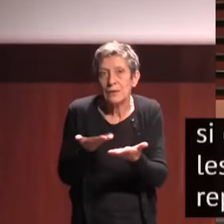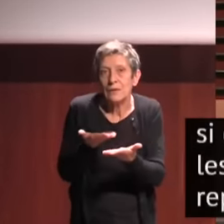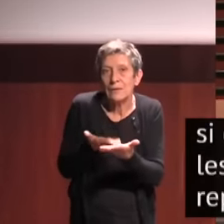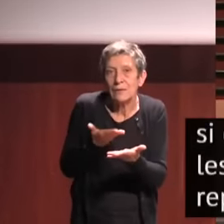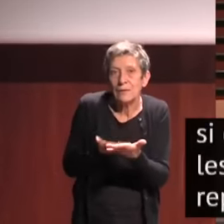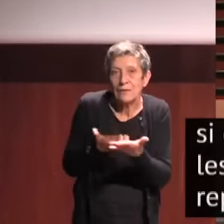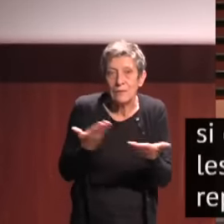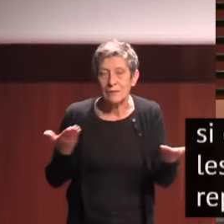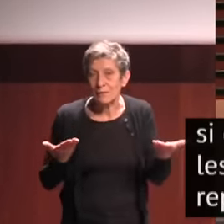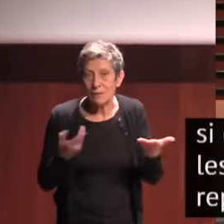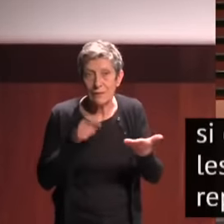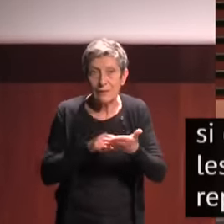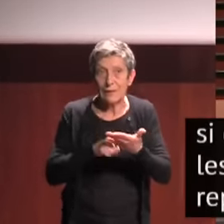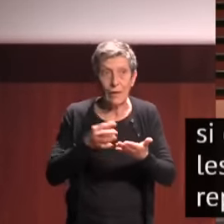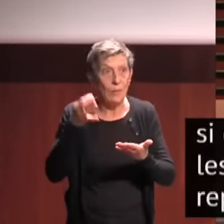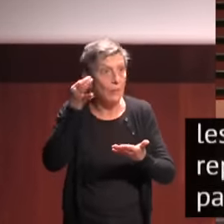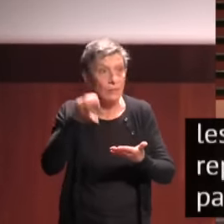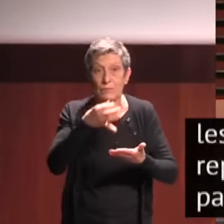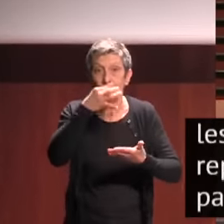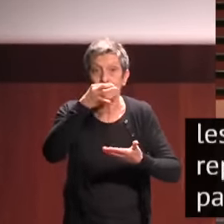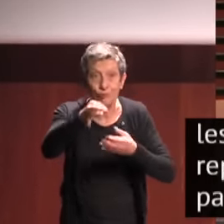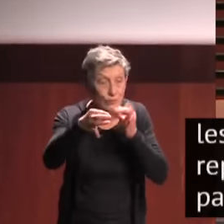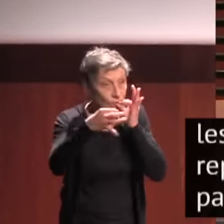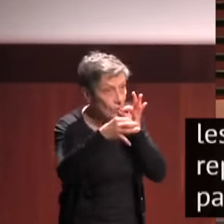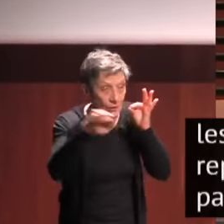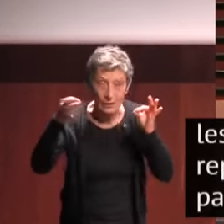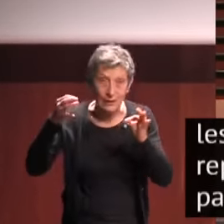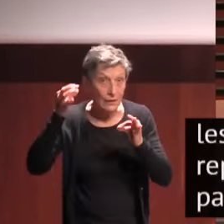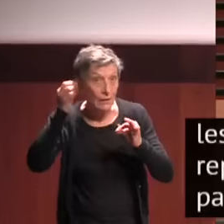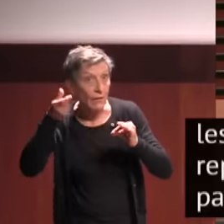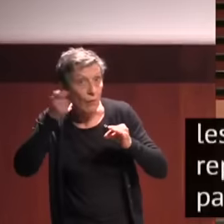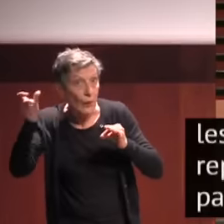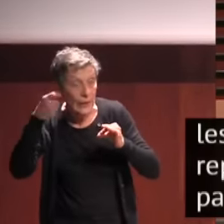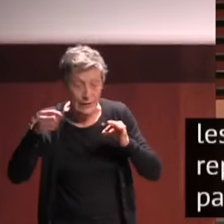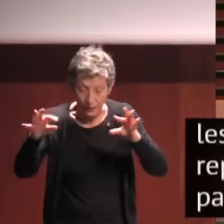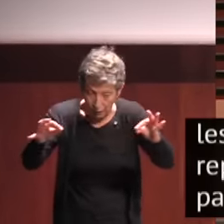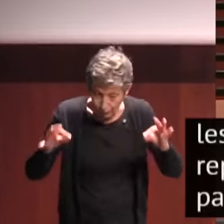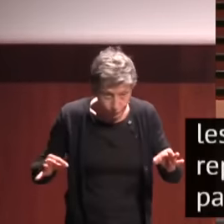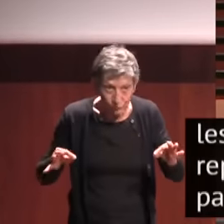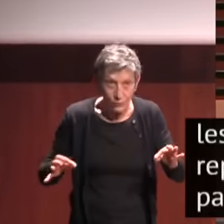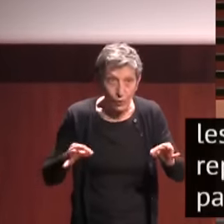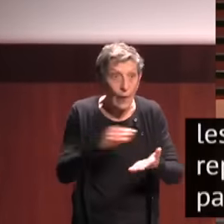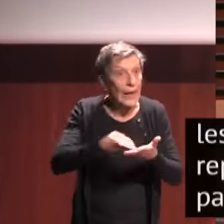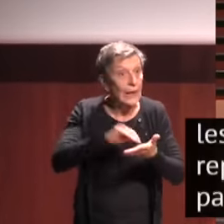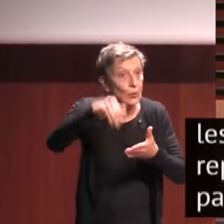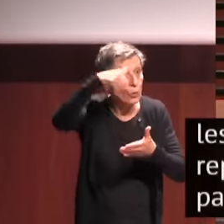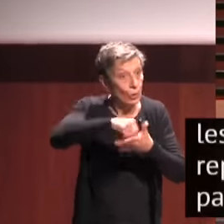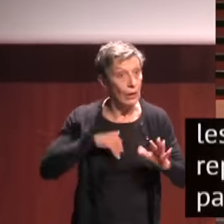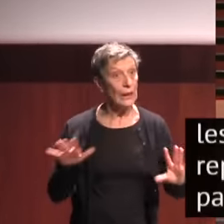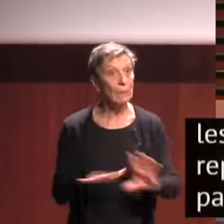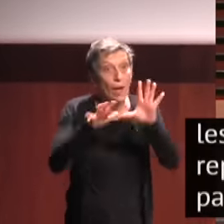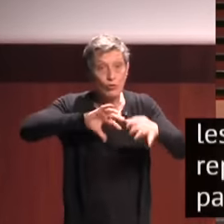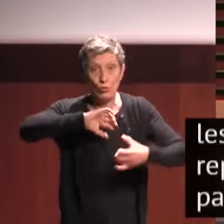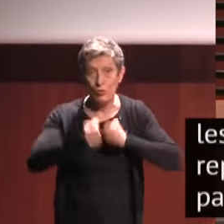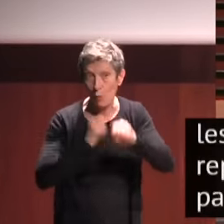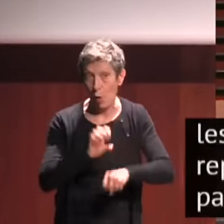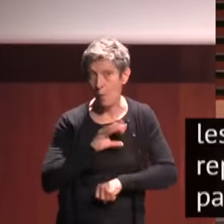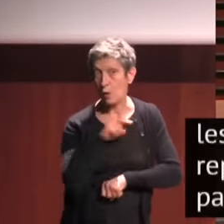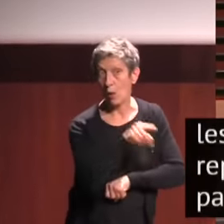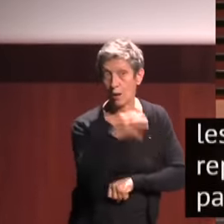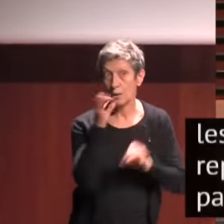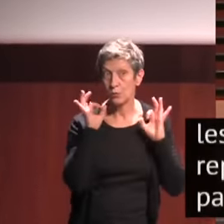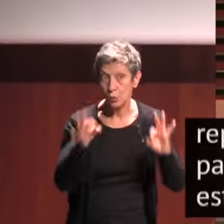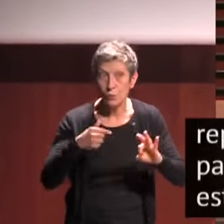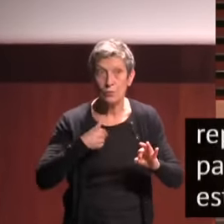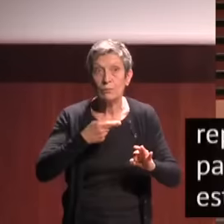quelconque phonétique de la langue vocale, l'écriture est image et mouvement, comme le dit Emmanuel Laborie. Si nous avons parlé